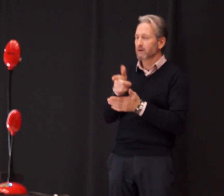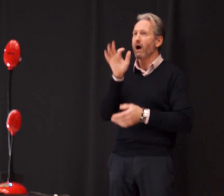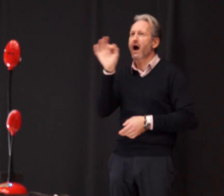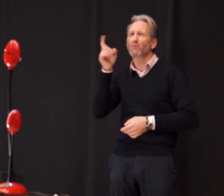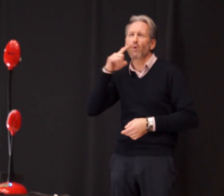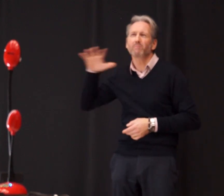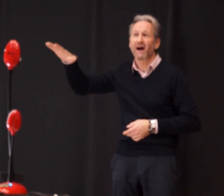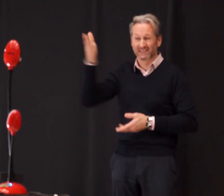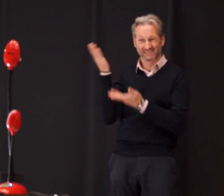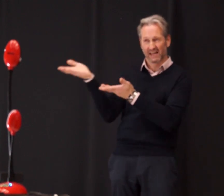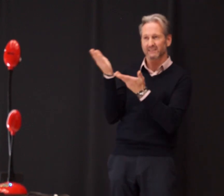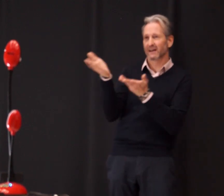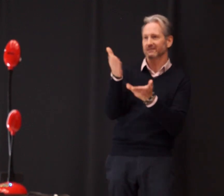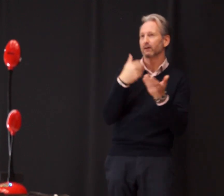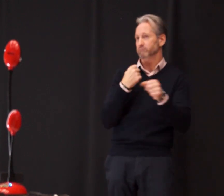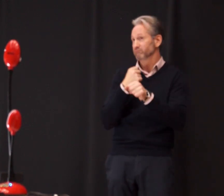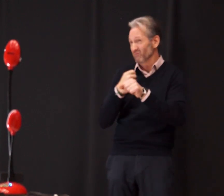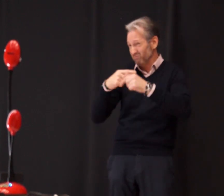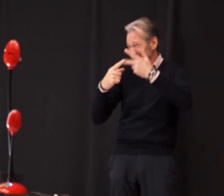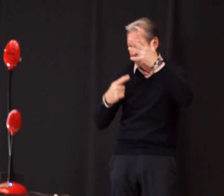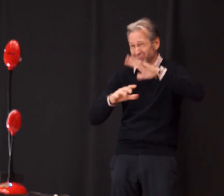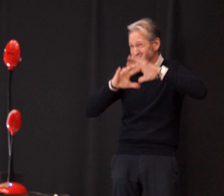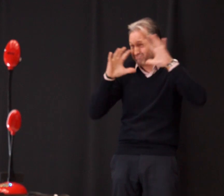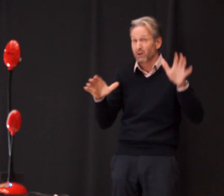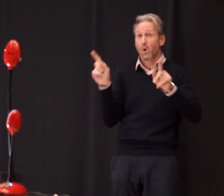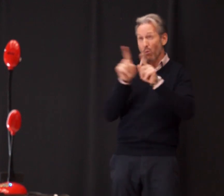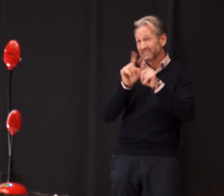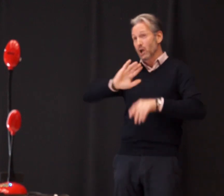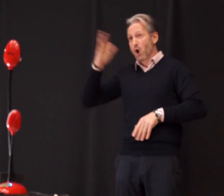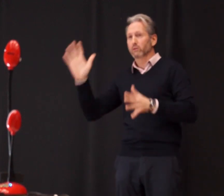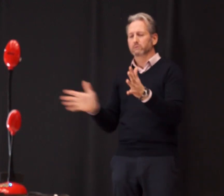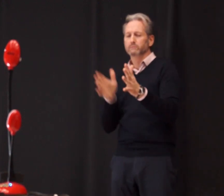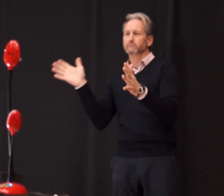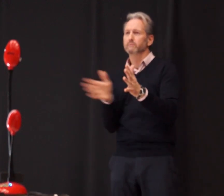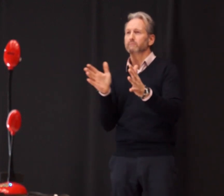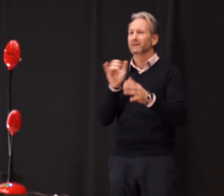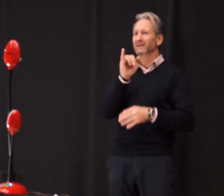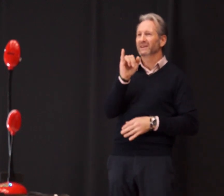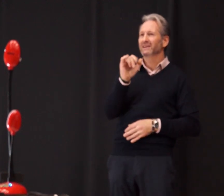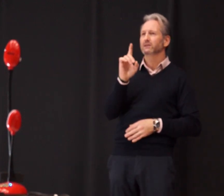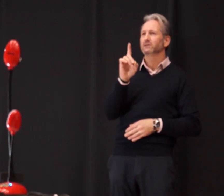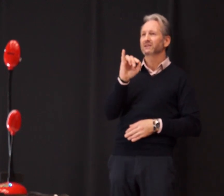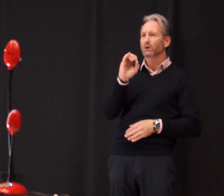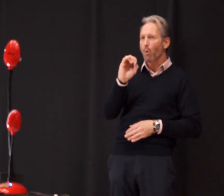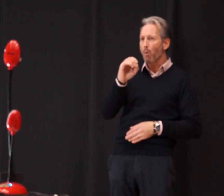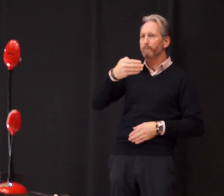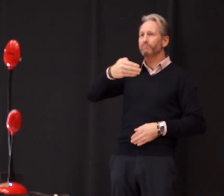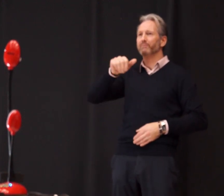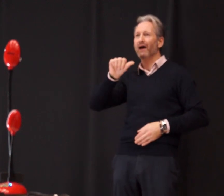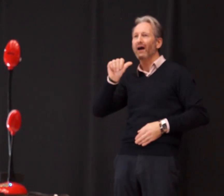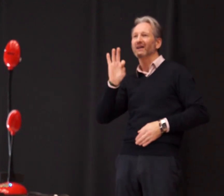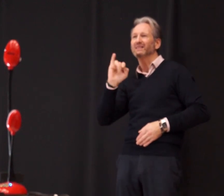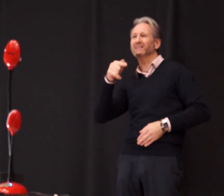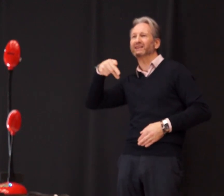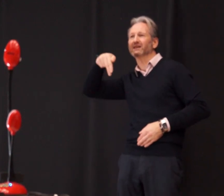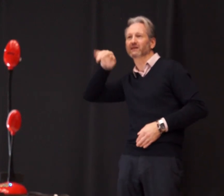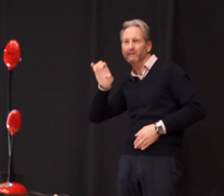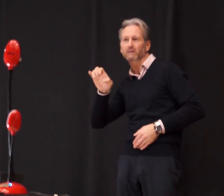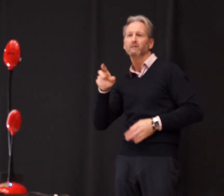Par exemple, sur les formes hypothétiques, on a fait un travail qu'on essaie de développer. On travaille aussi